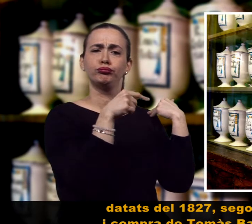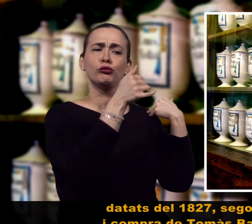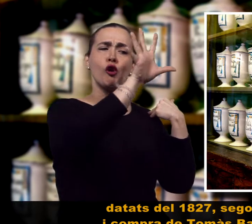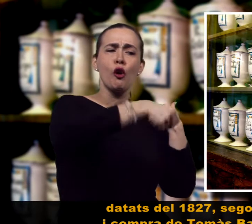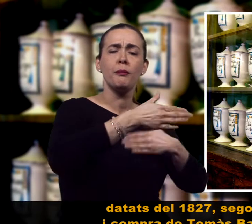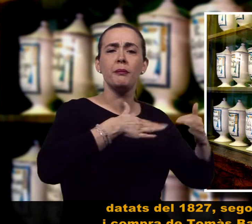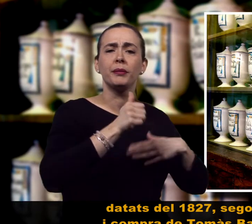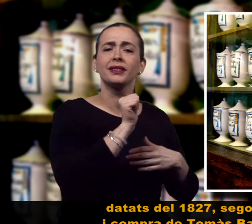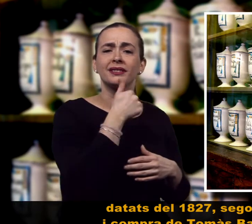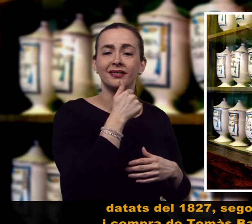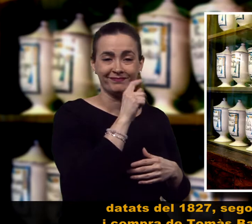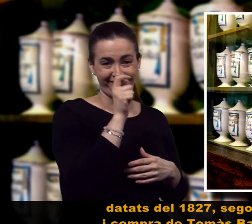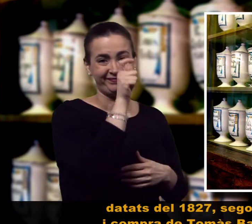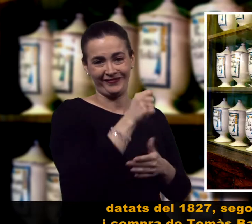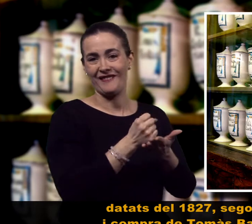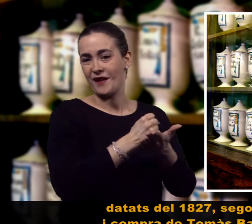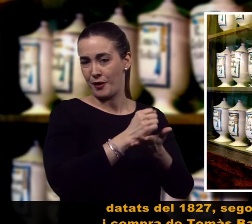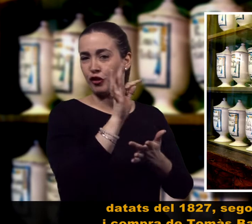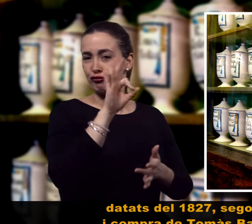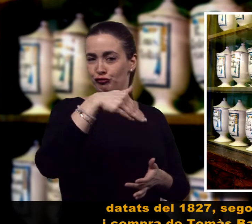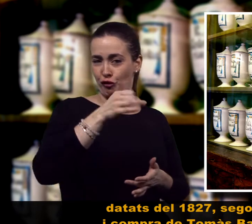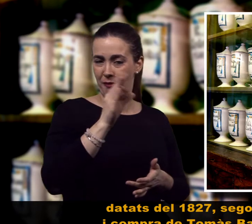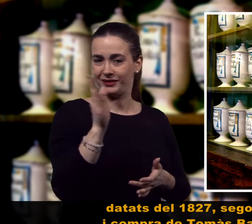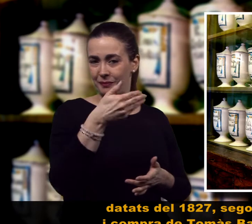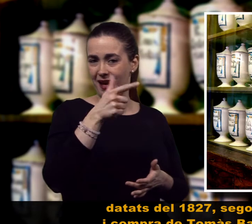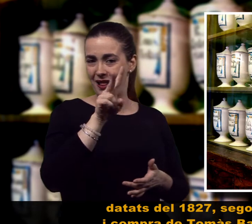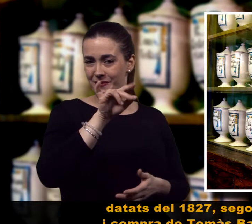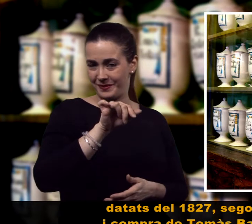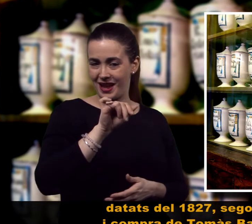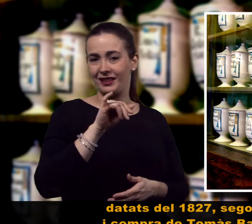i compra de Tomàs Balvei i Parés.